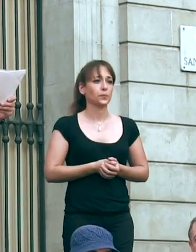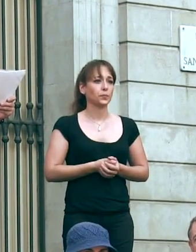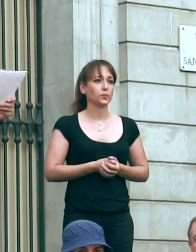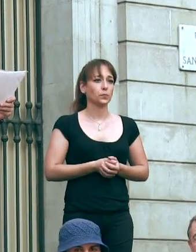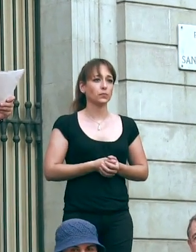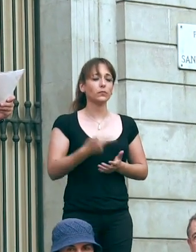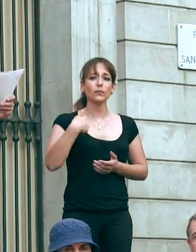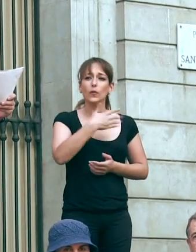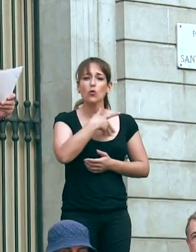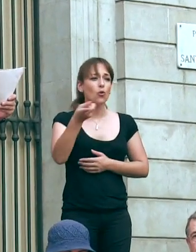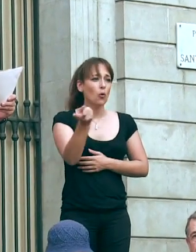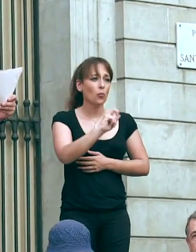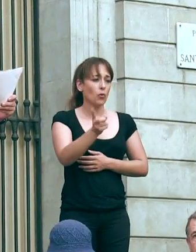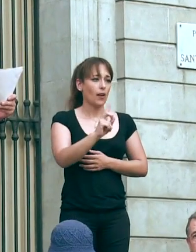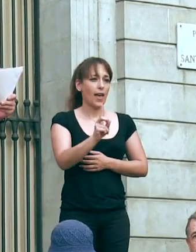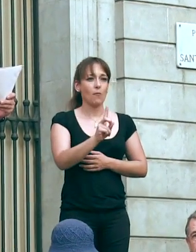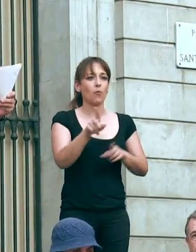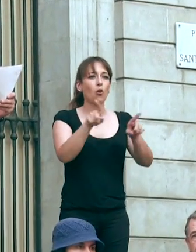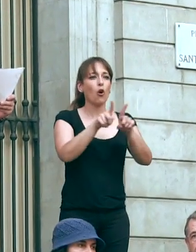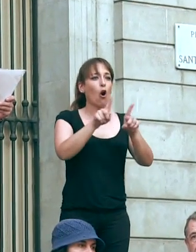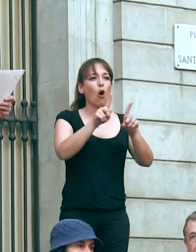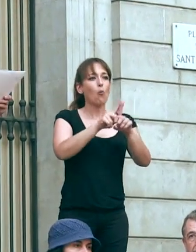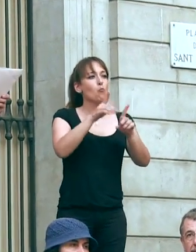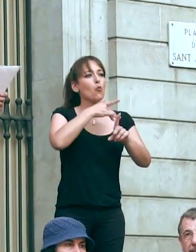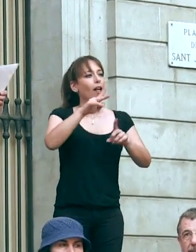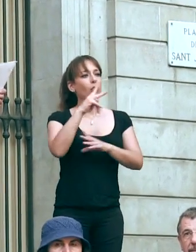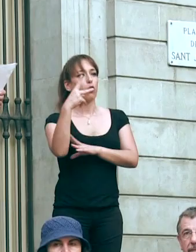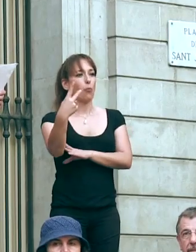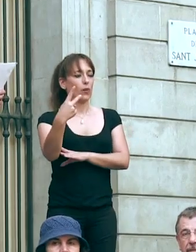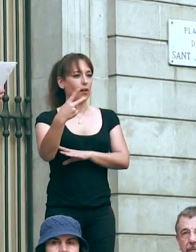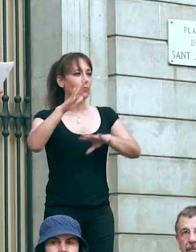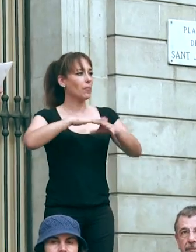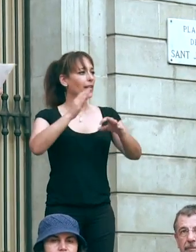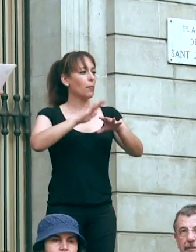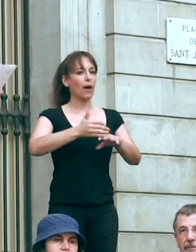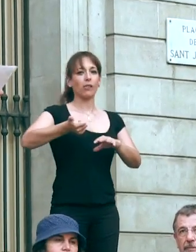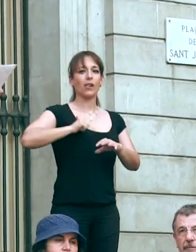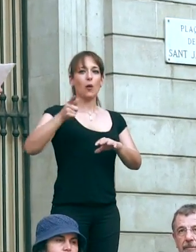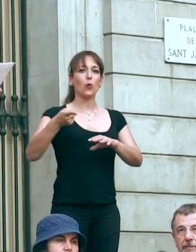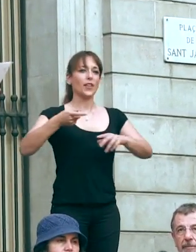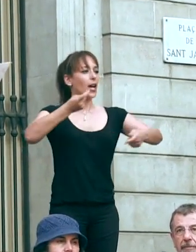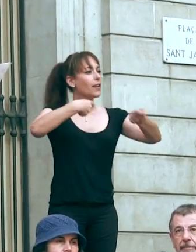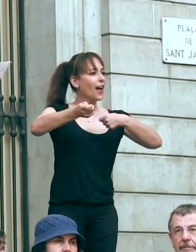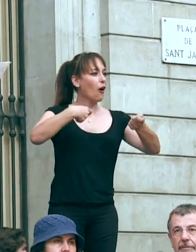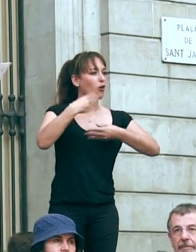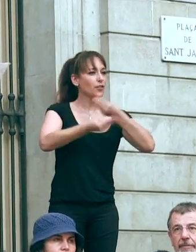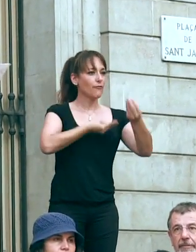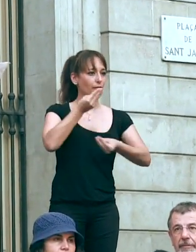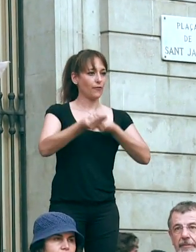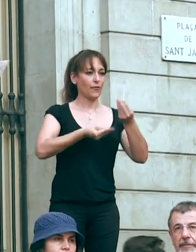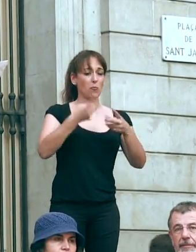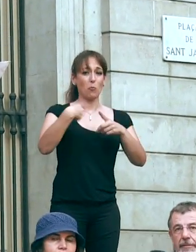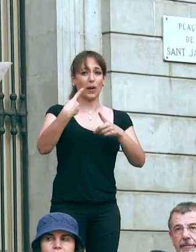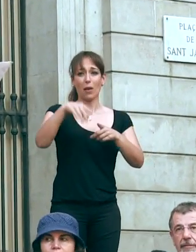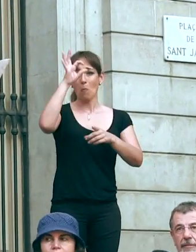No tolerarem la doble moral de qui fa negoci amb les nostres sexualitats mentre ens